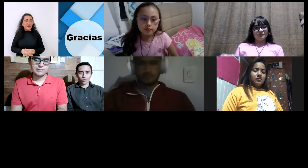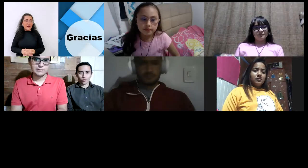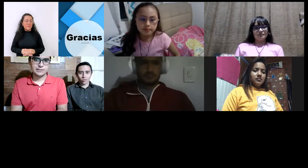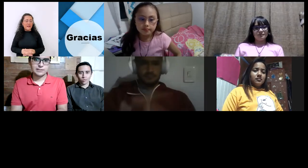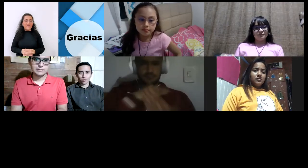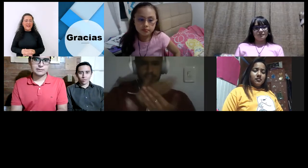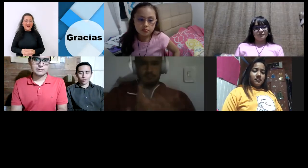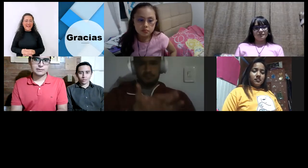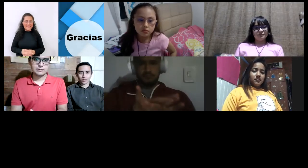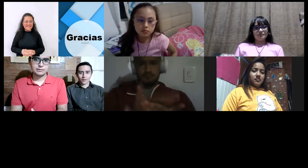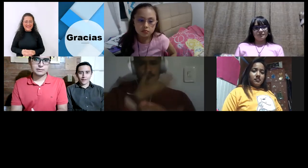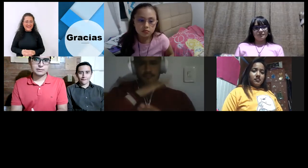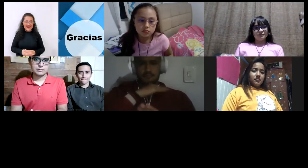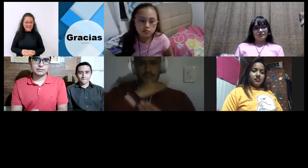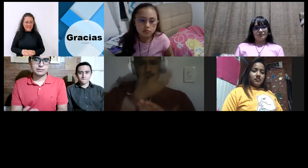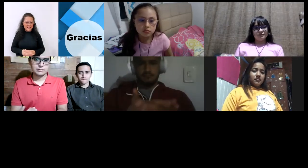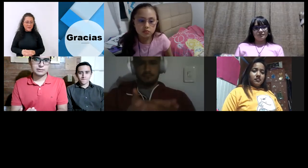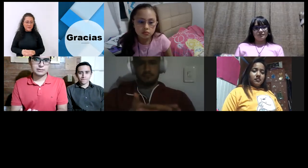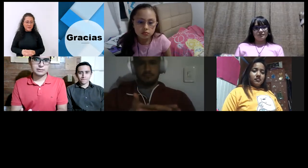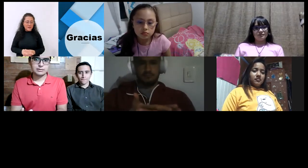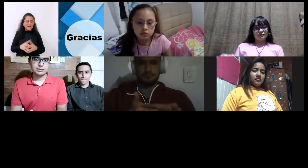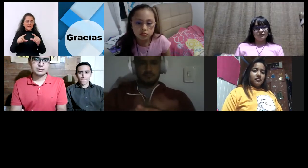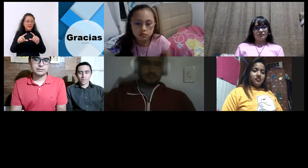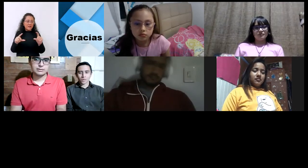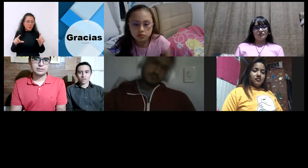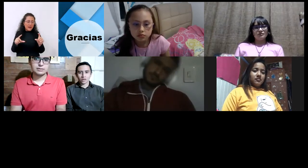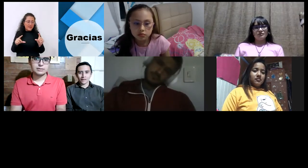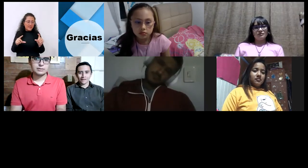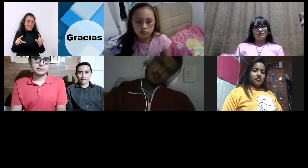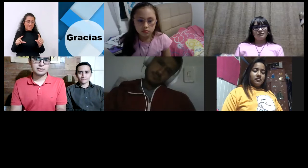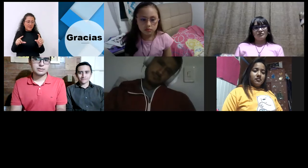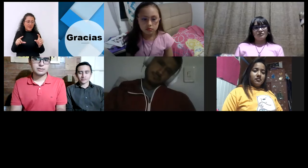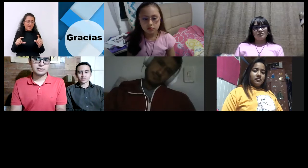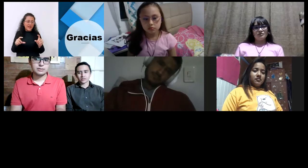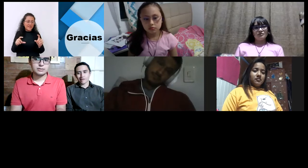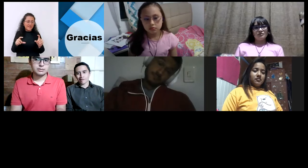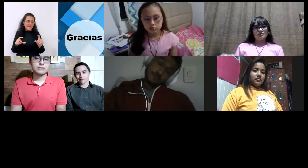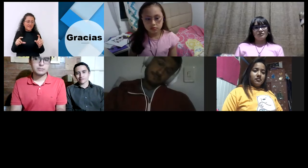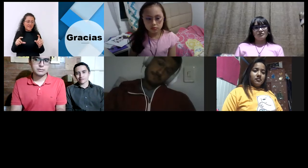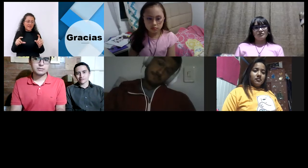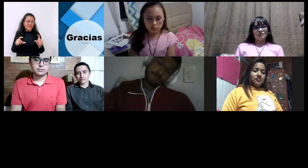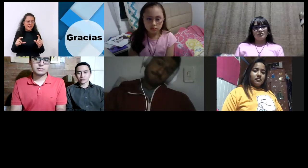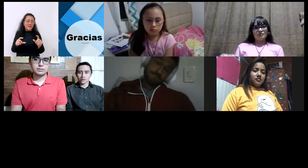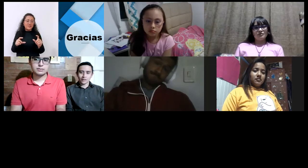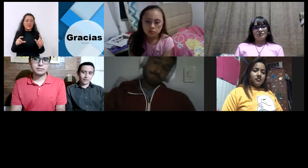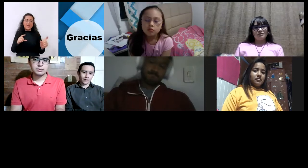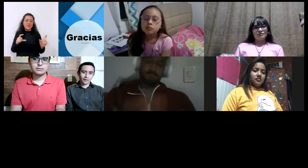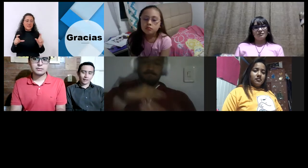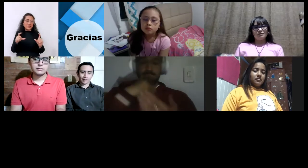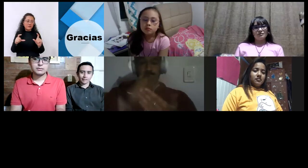la palabra gracia, la gracia de Dios. Se escribe igual que gracia, ¿cierto? Entonces ellos les